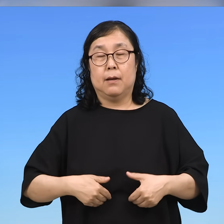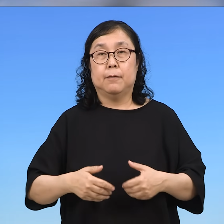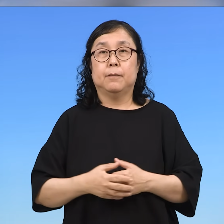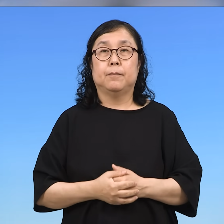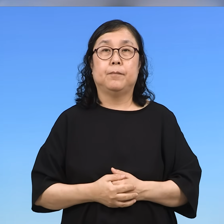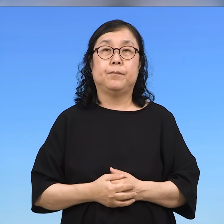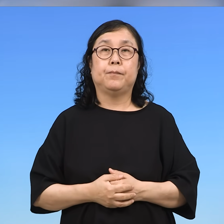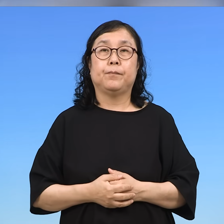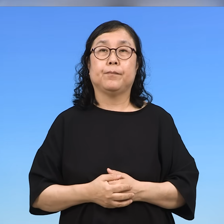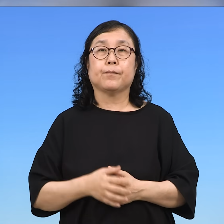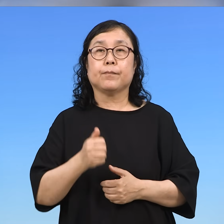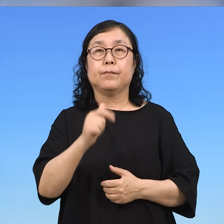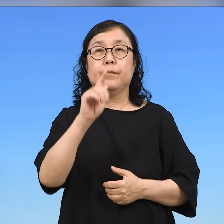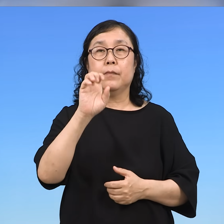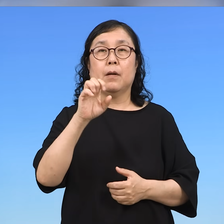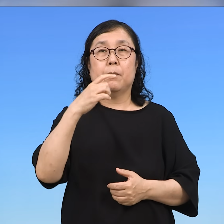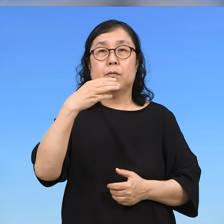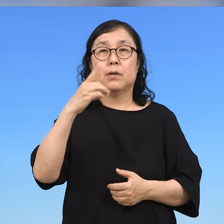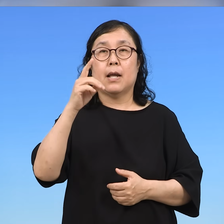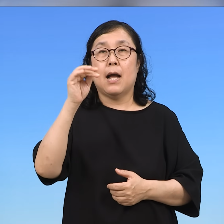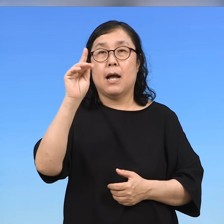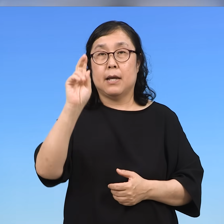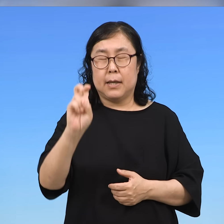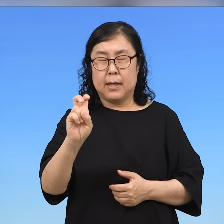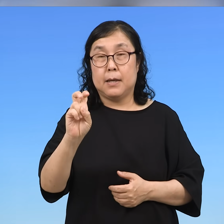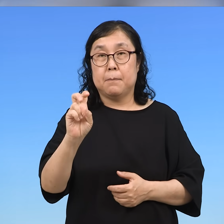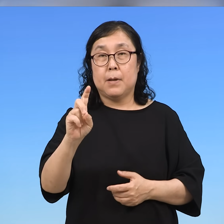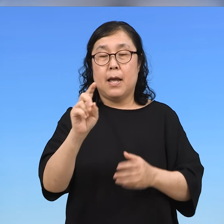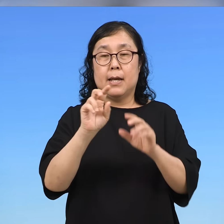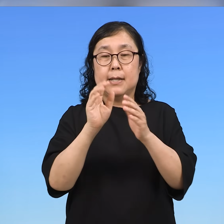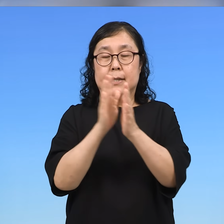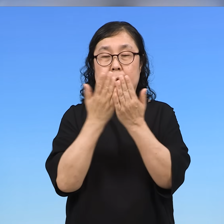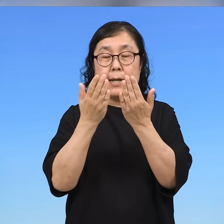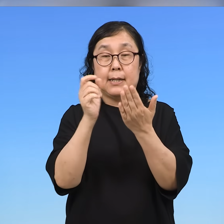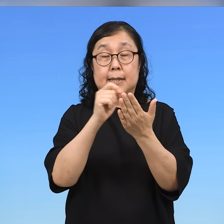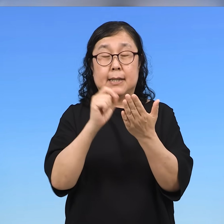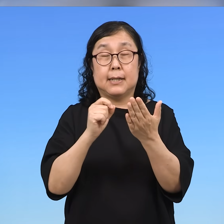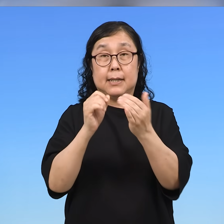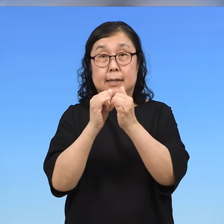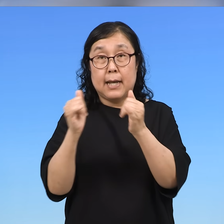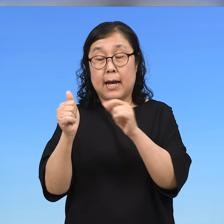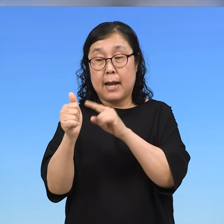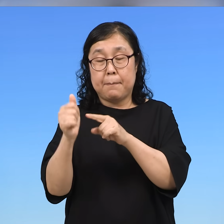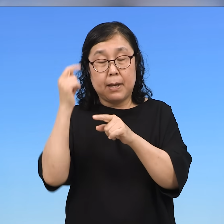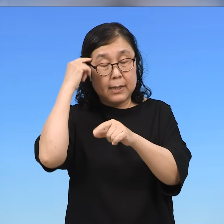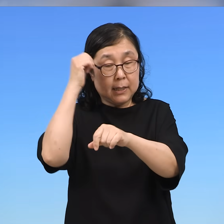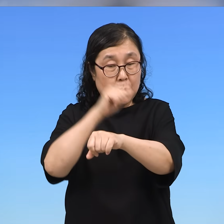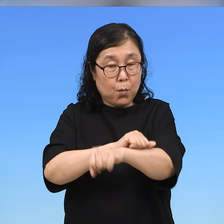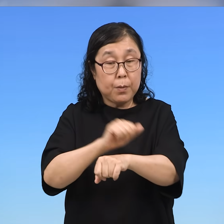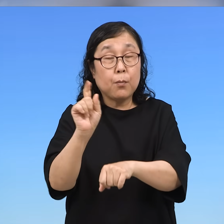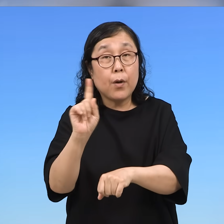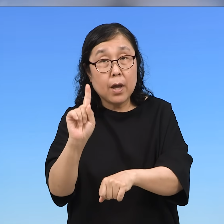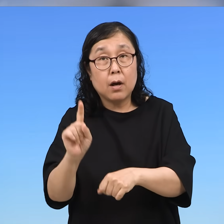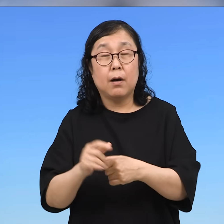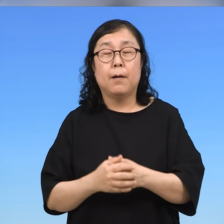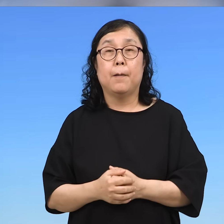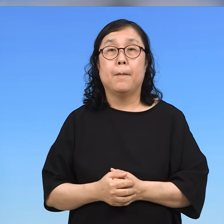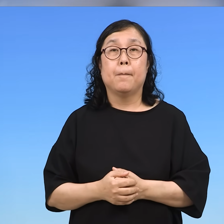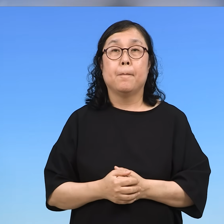여러분, 이 하프타임이라는 책을 쓴 밥 버포드의 지혜로움이 어디에